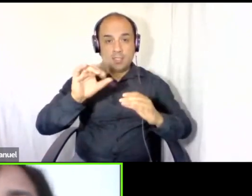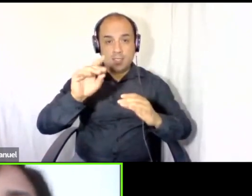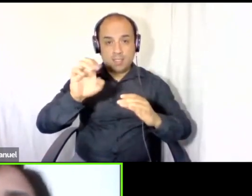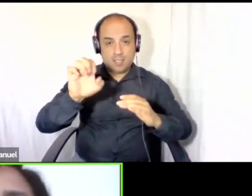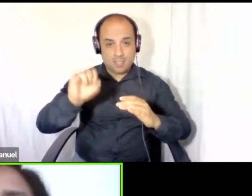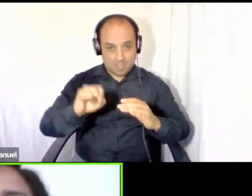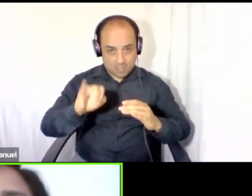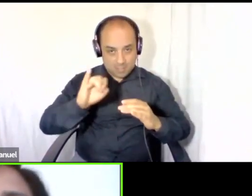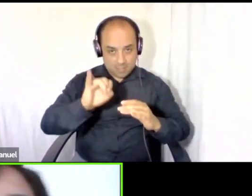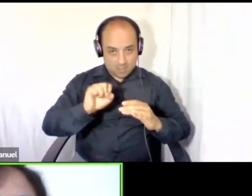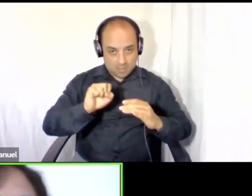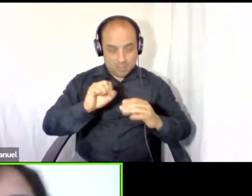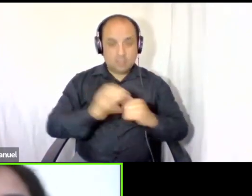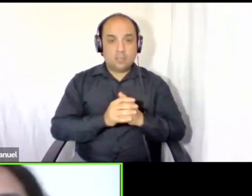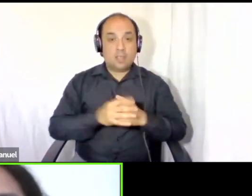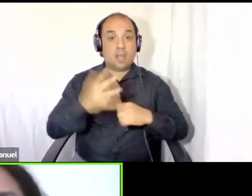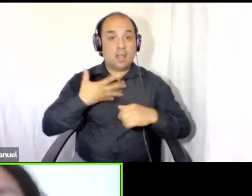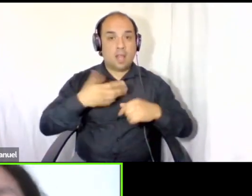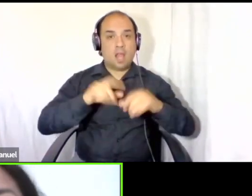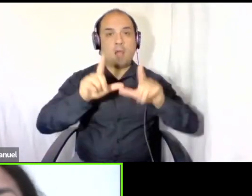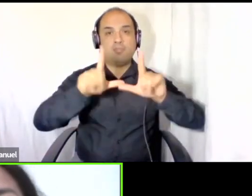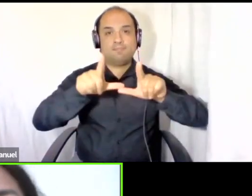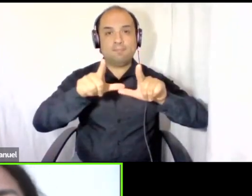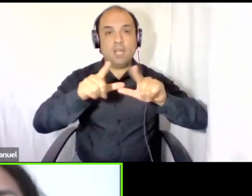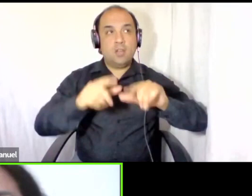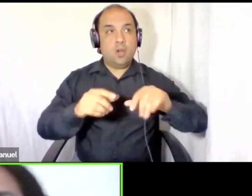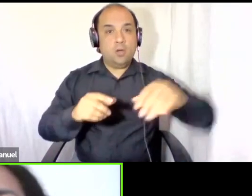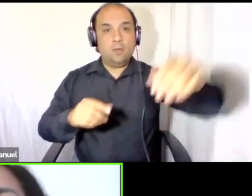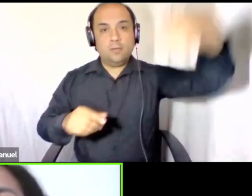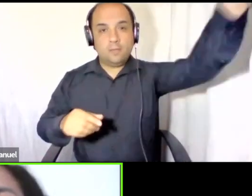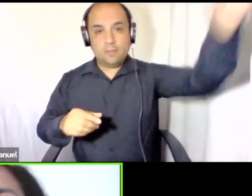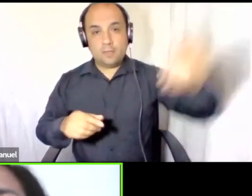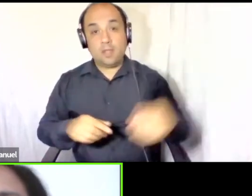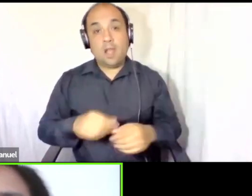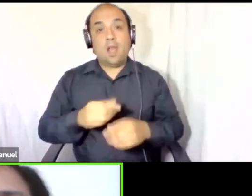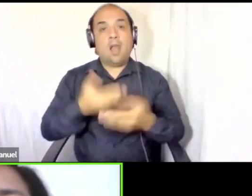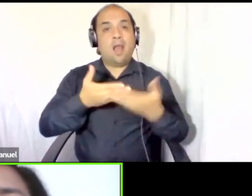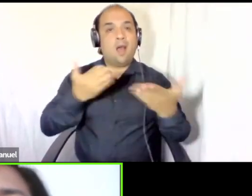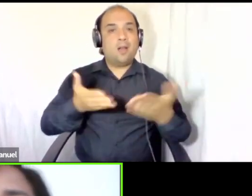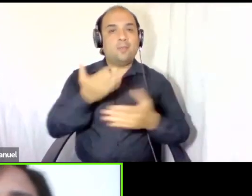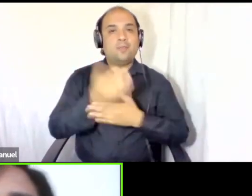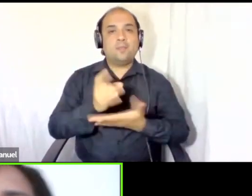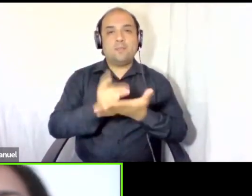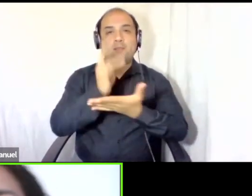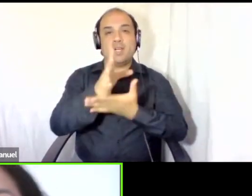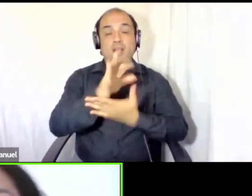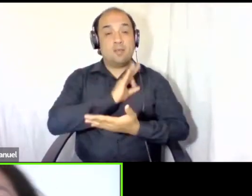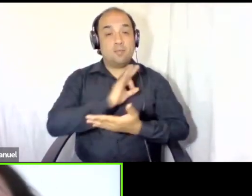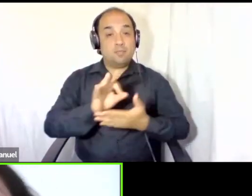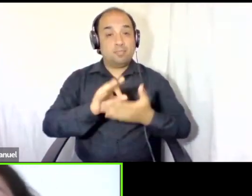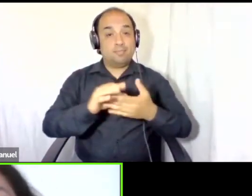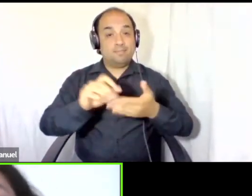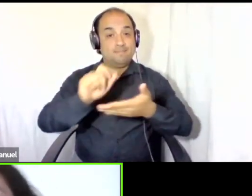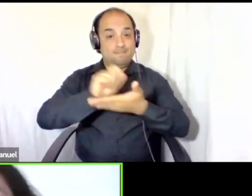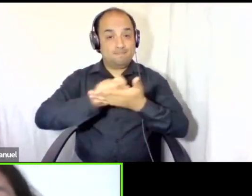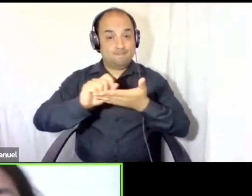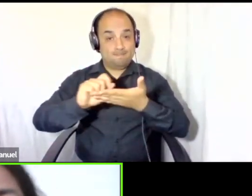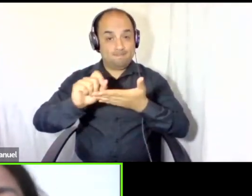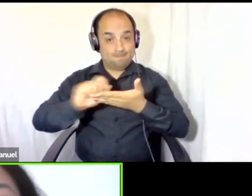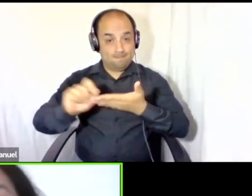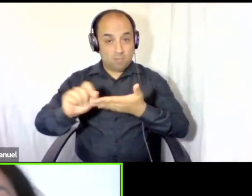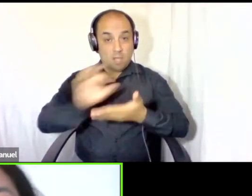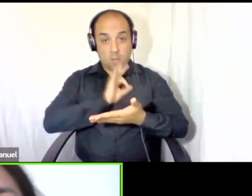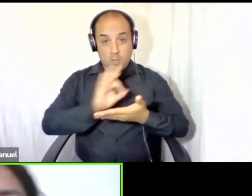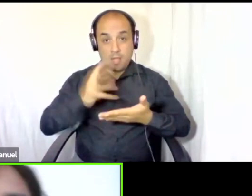cartel y que a continuación se los voy a dar para que nos escriban y puedan tener su pase de